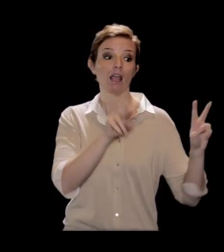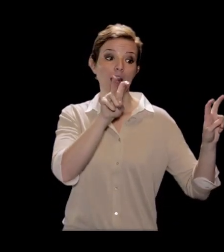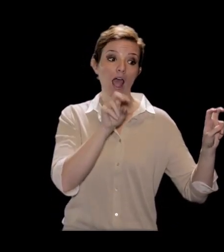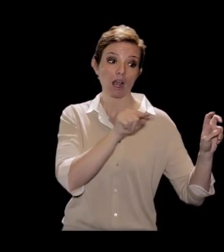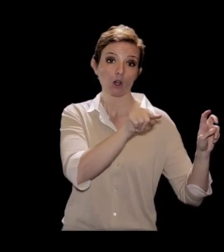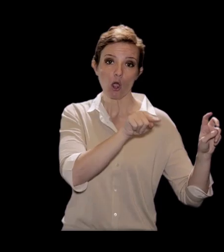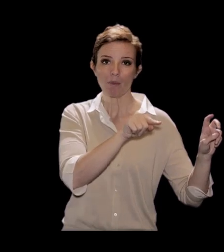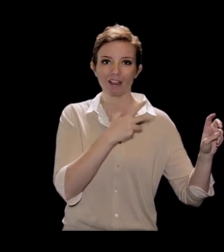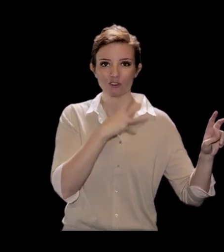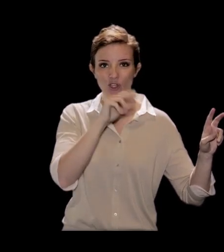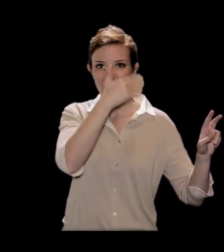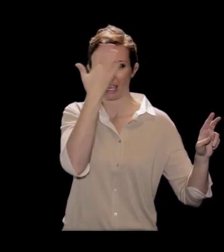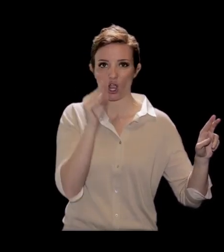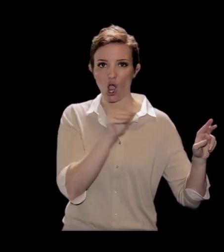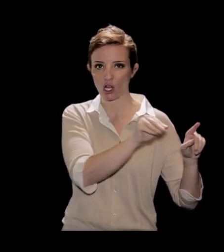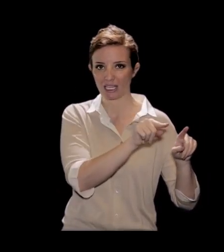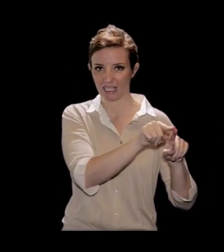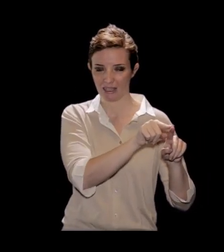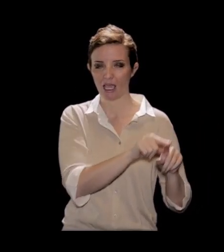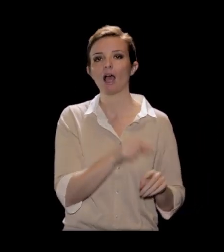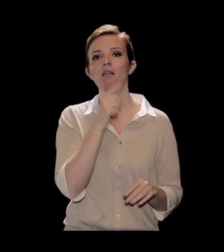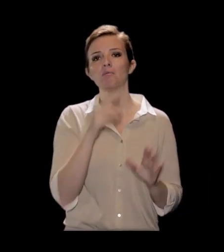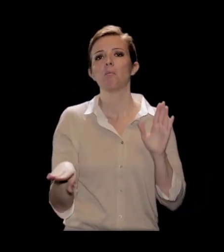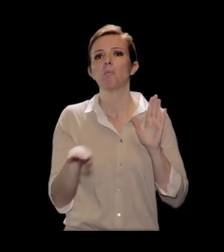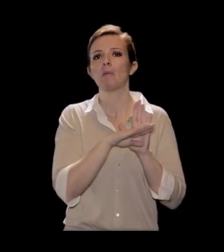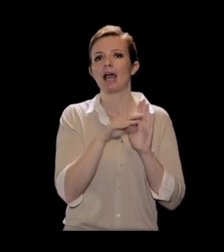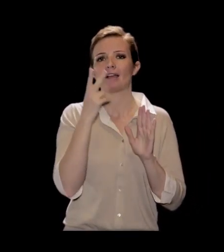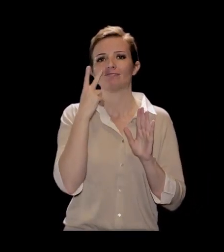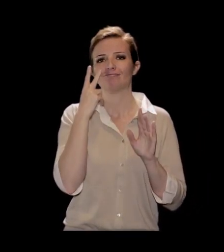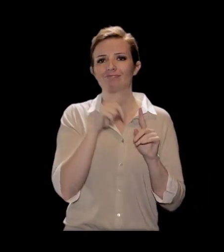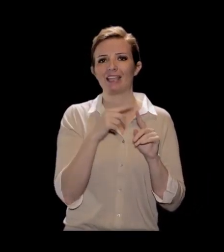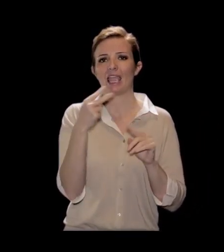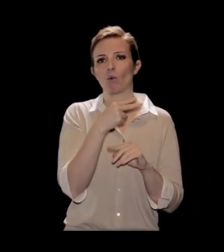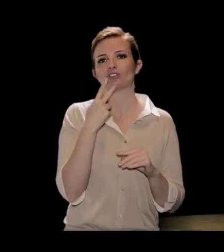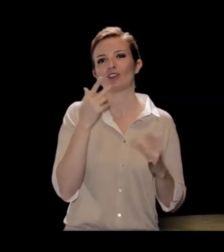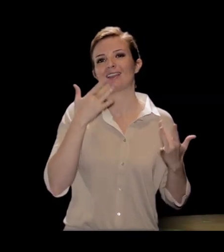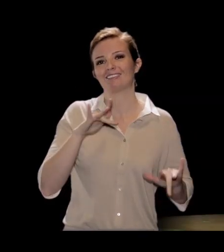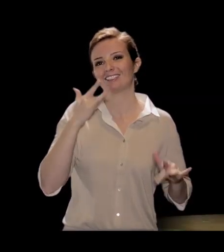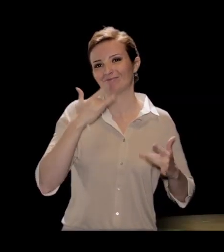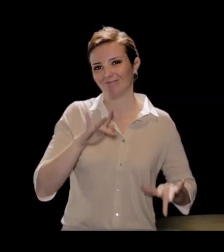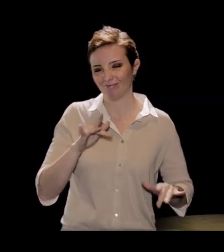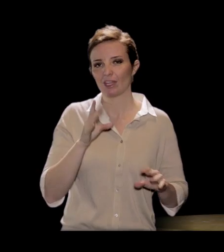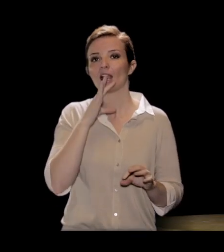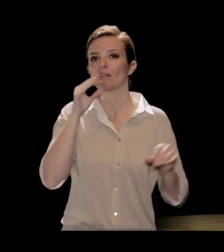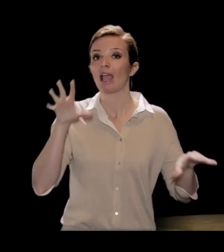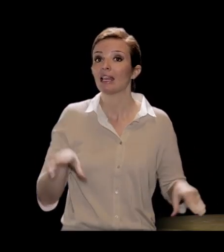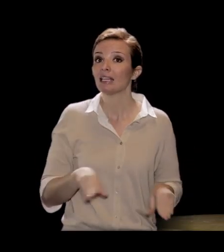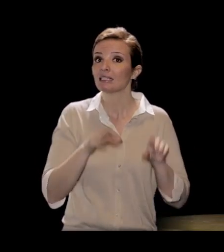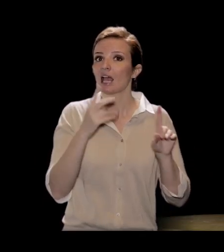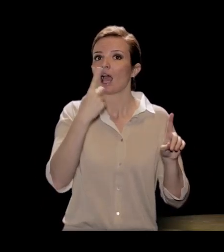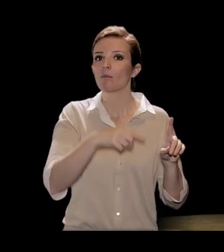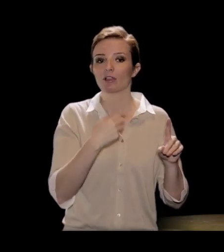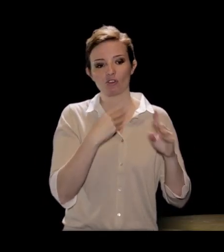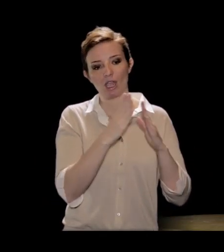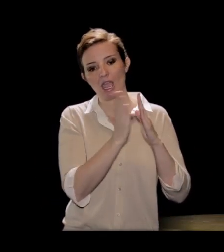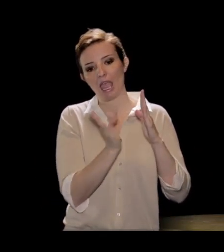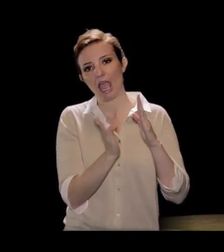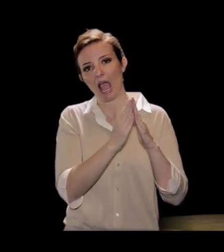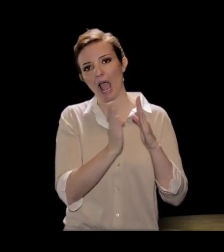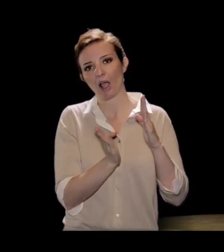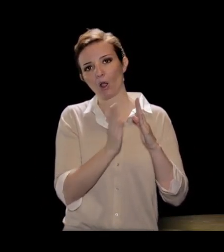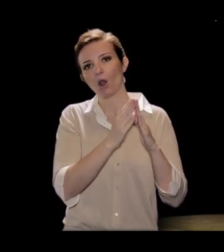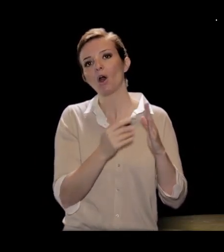evidentemente la nostra incognita. Partiamo analizzando le equazioni elementari, cominciamo da quelle che sono caratterizzate da angoli aventi